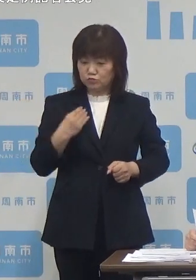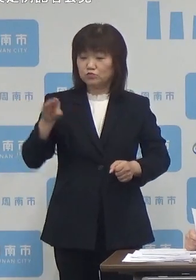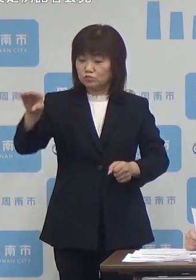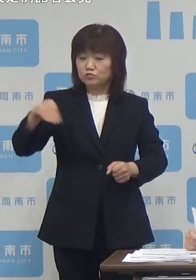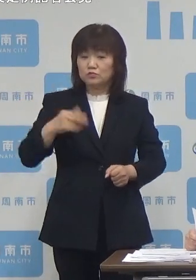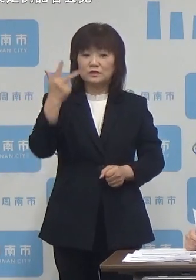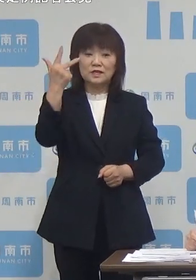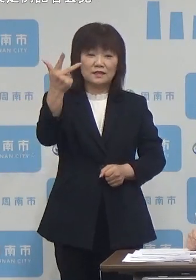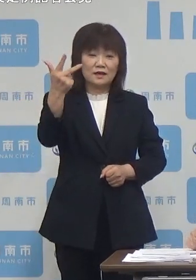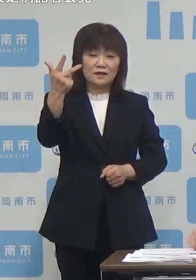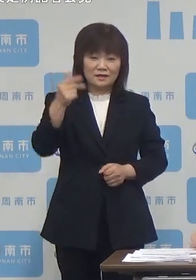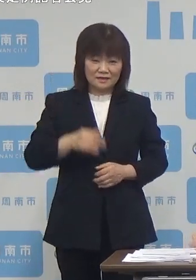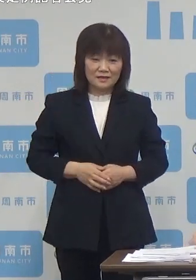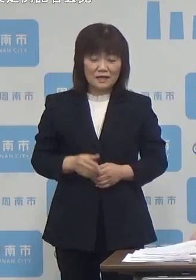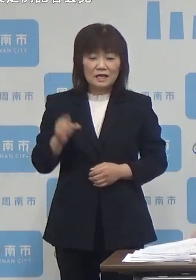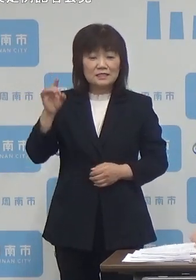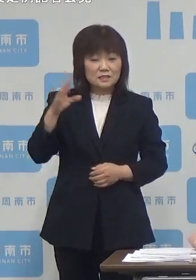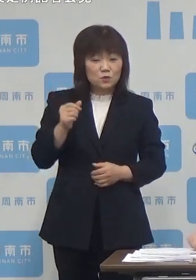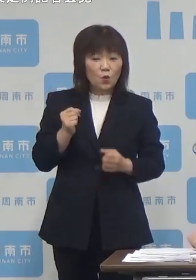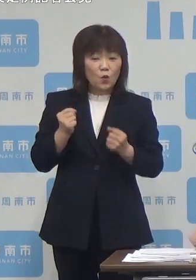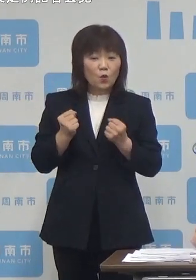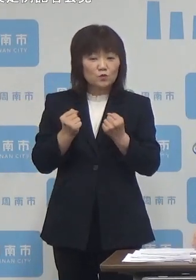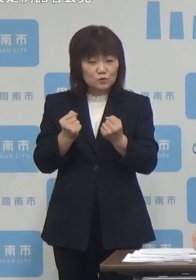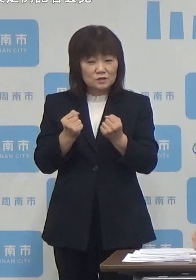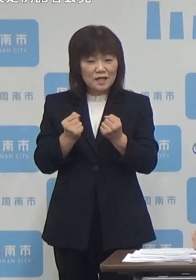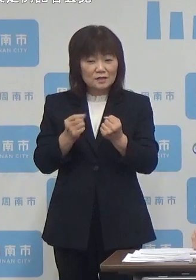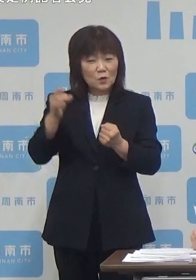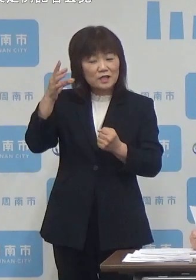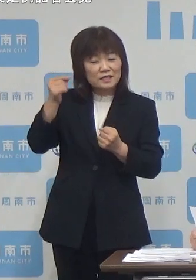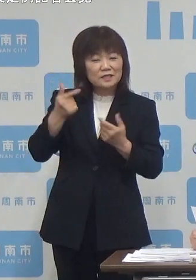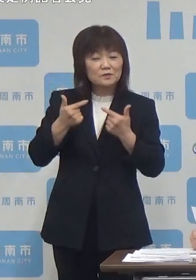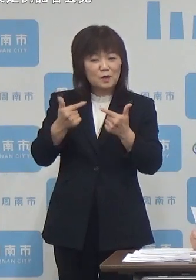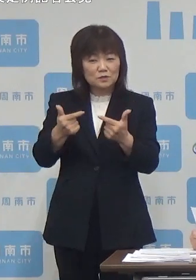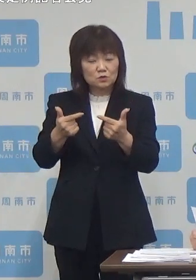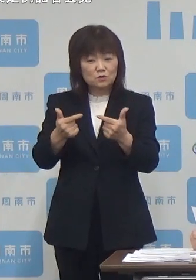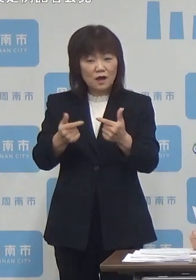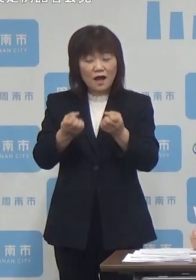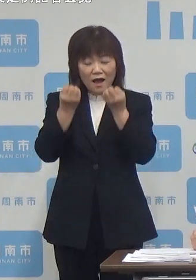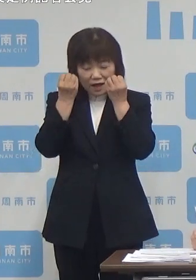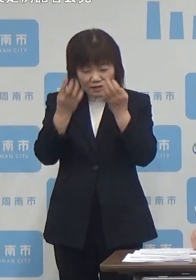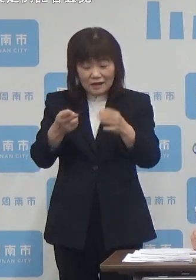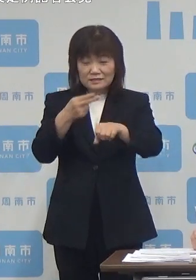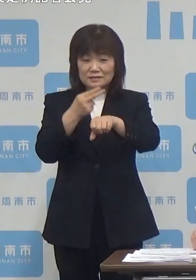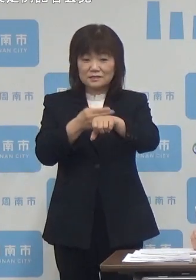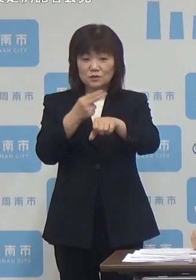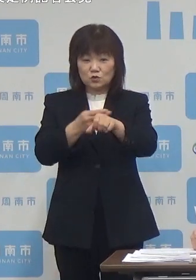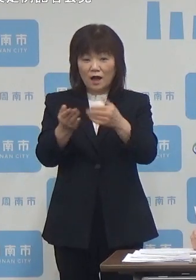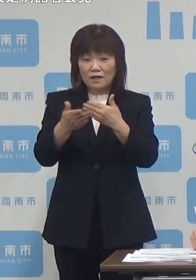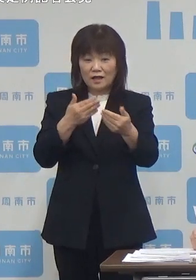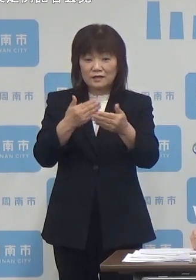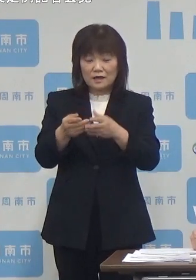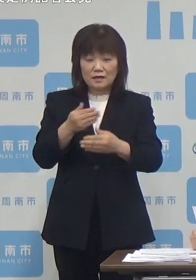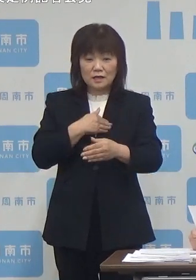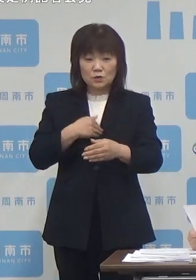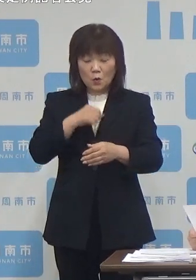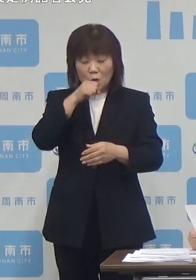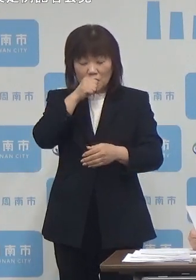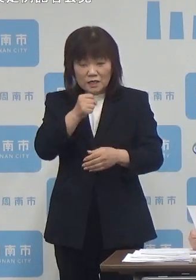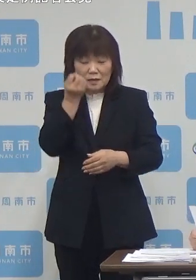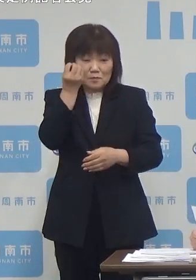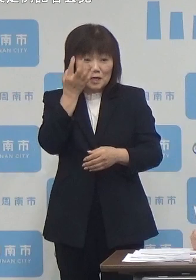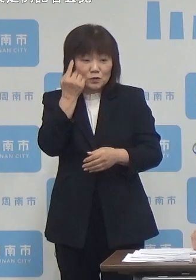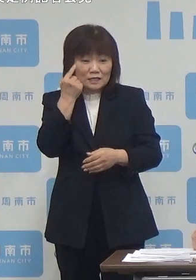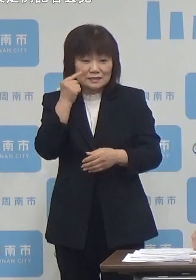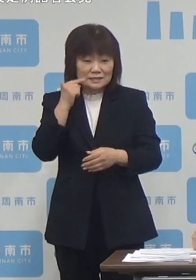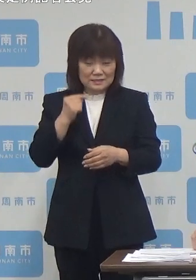いたします。自動運転 EV バスの実証運行は新たな技術が体験できるまたとない機会であ